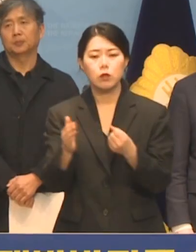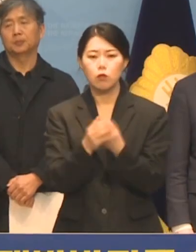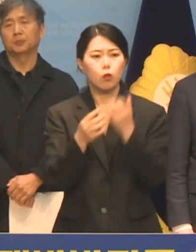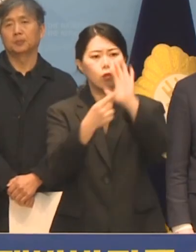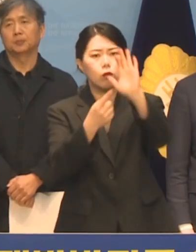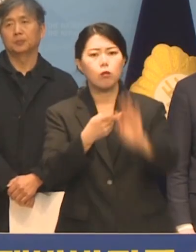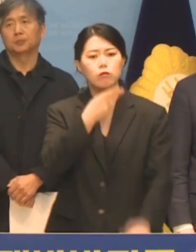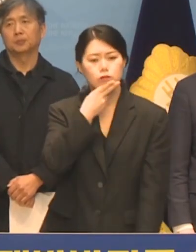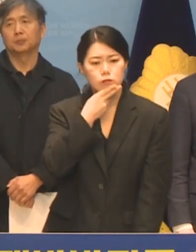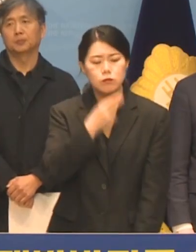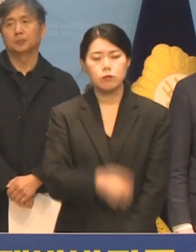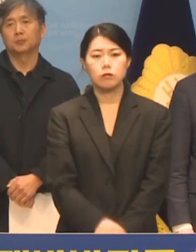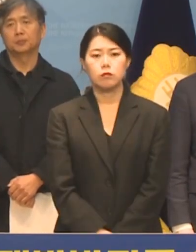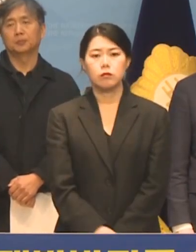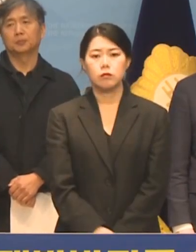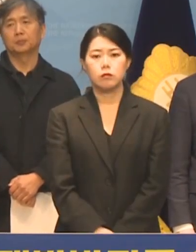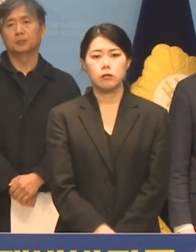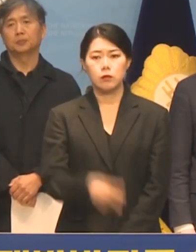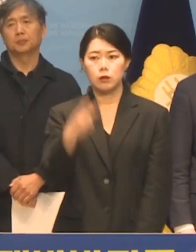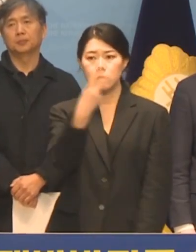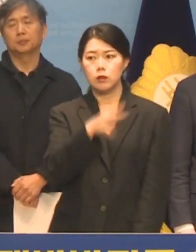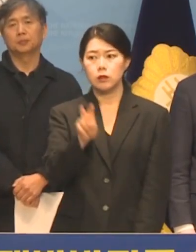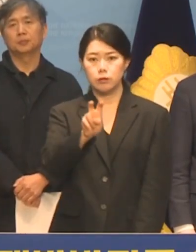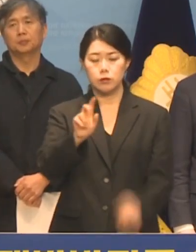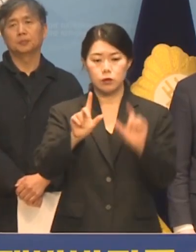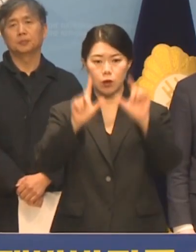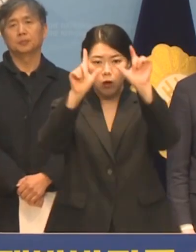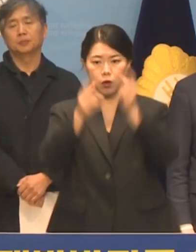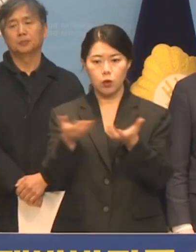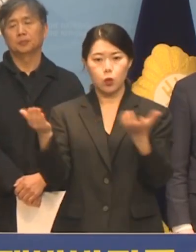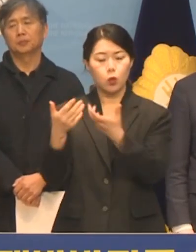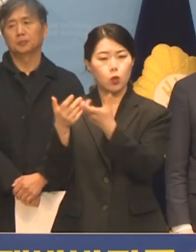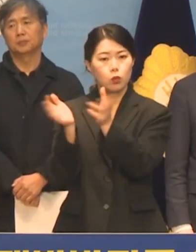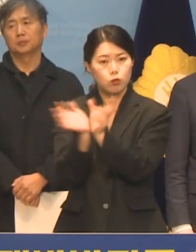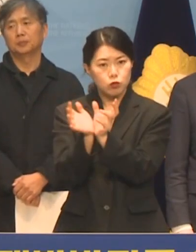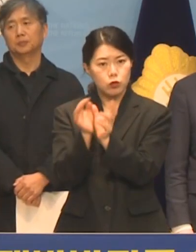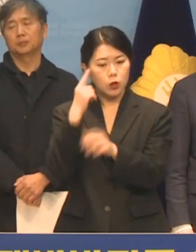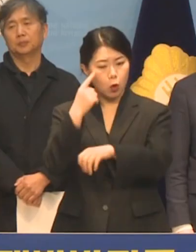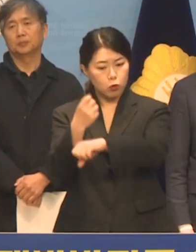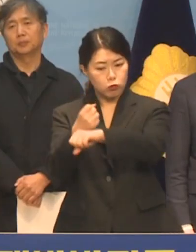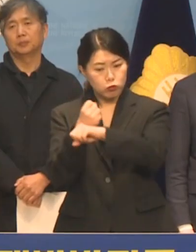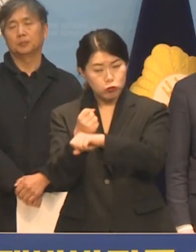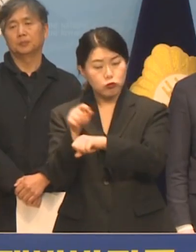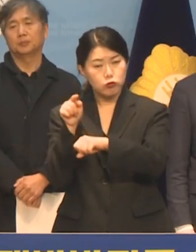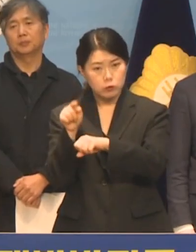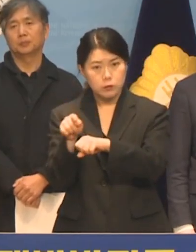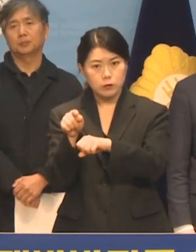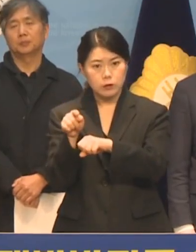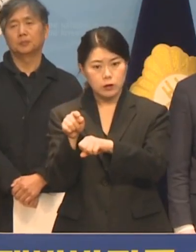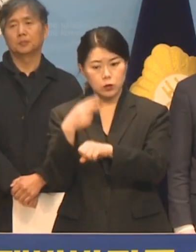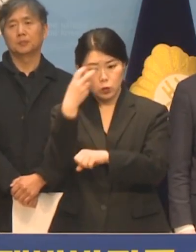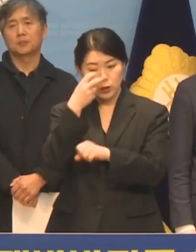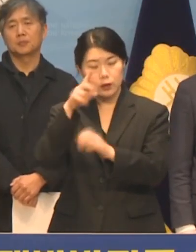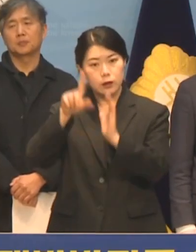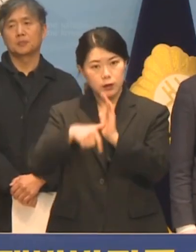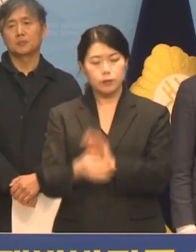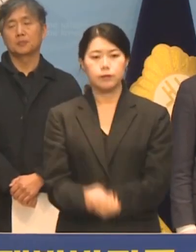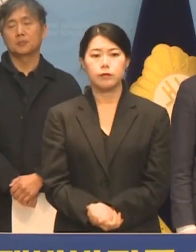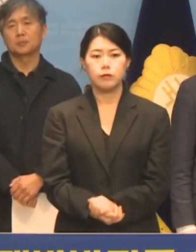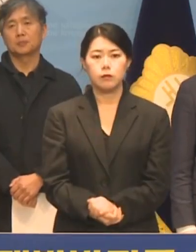공개되지 않고 있습니다. 2020년 고용노동부 자체 연구 용역